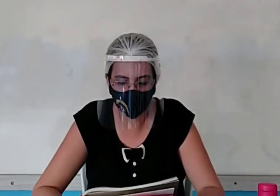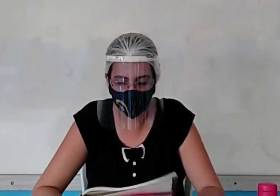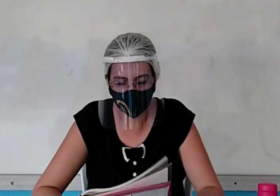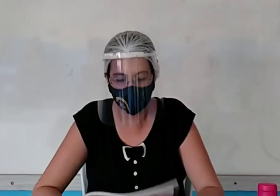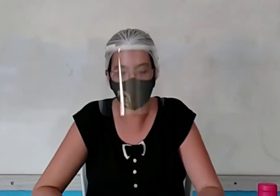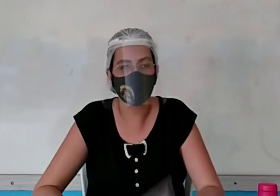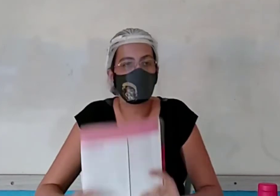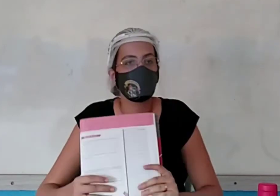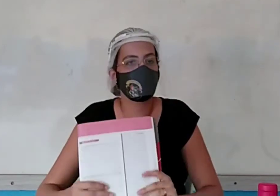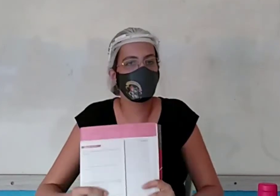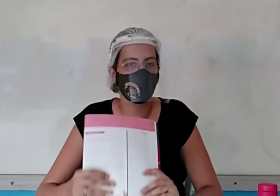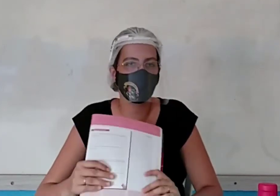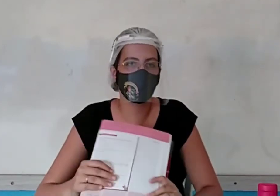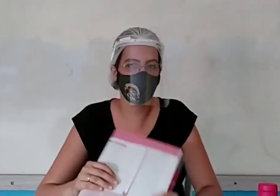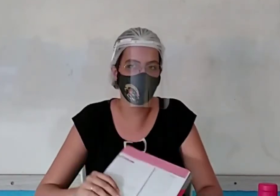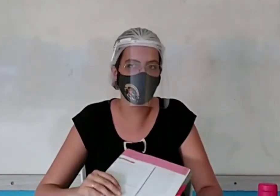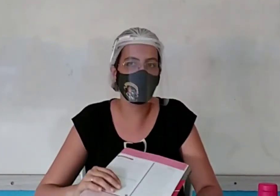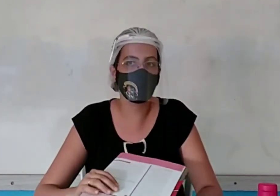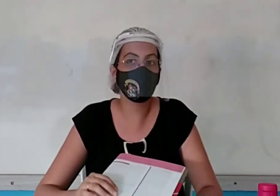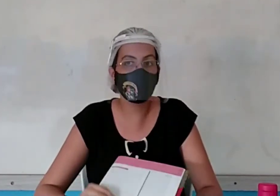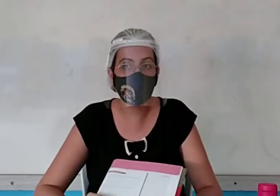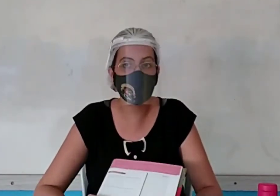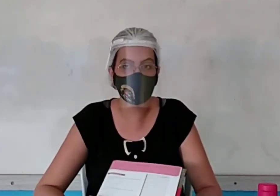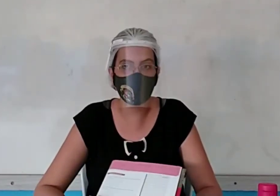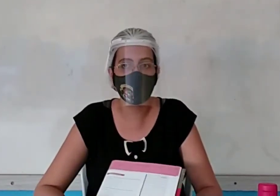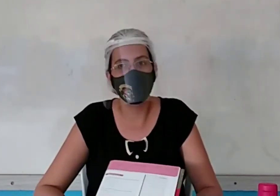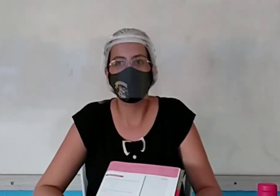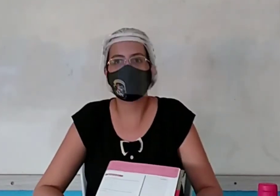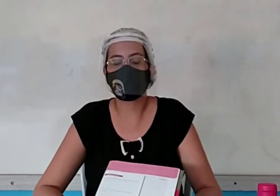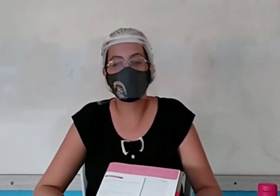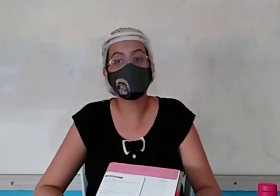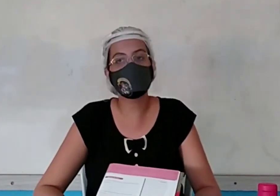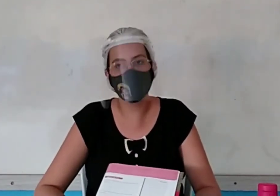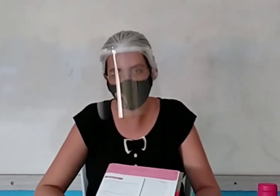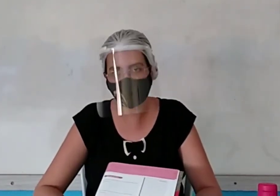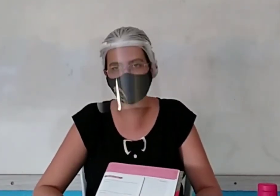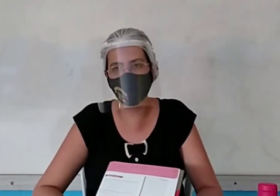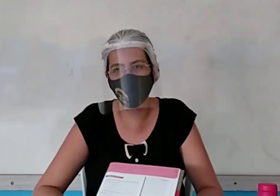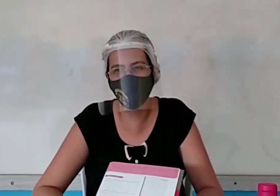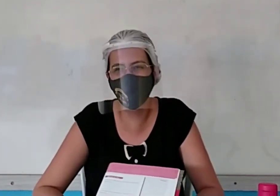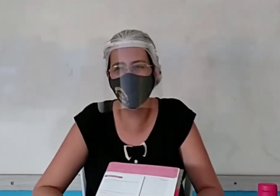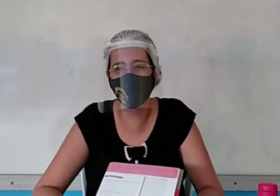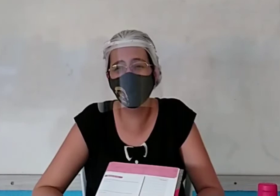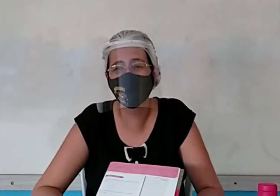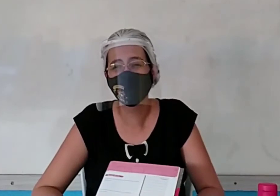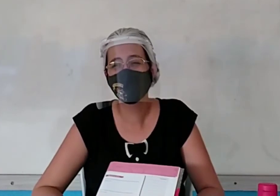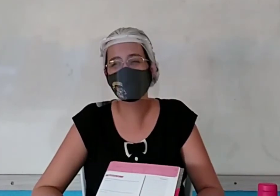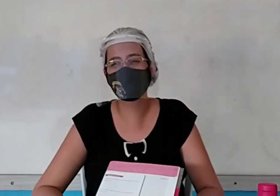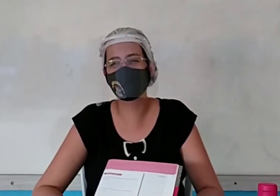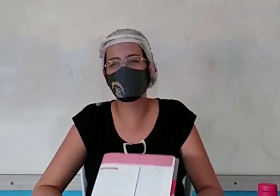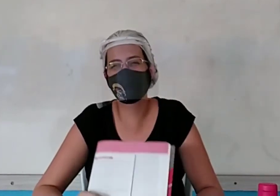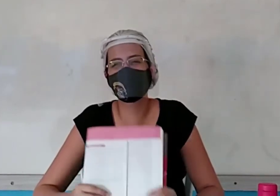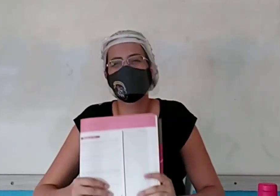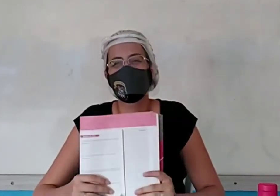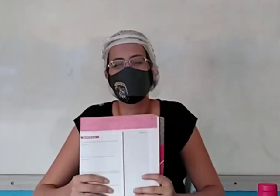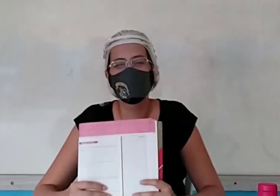dúvidas. Aqui na cidade, quando isso acontece, é blitz, né? E a pessoa foge do policial